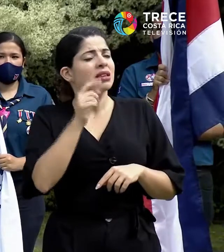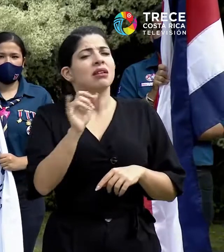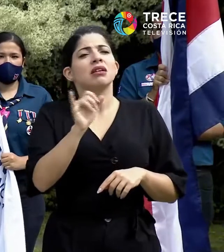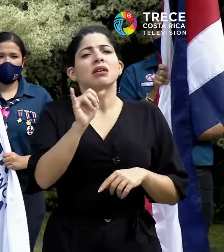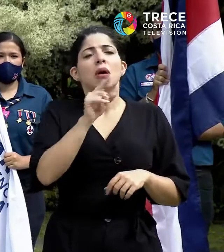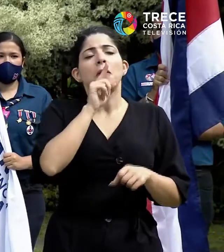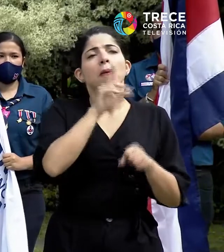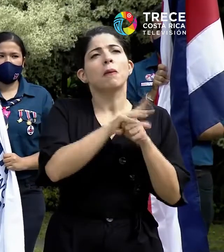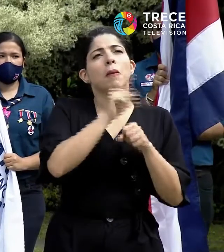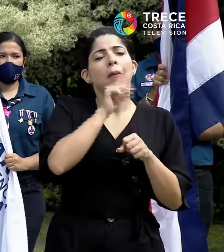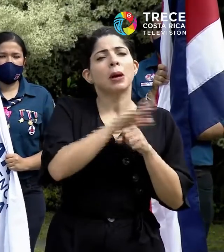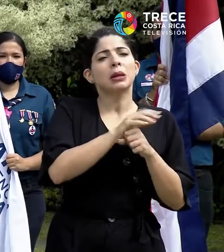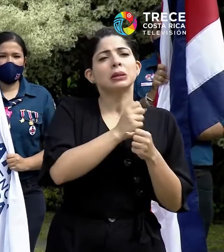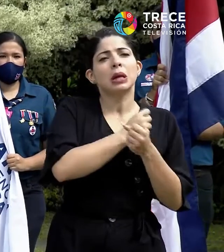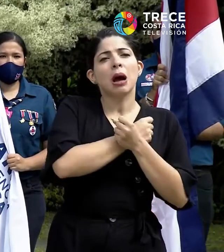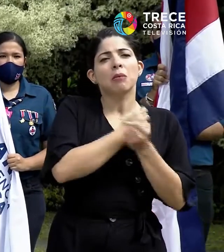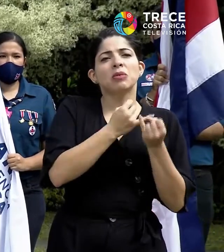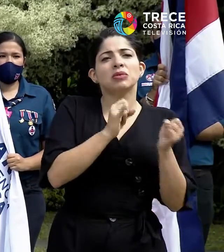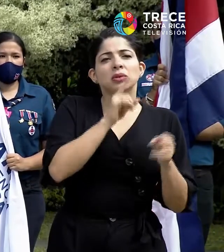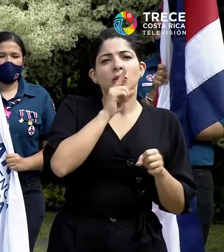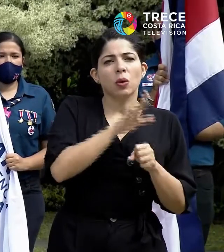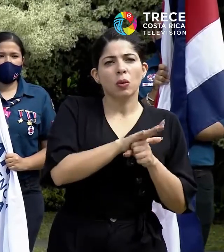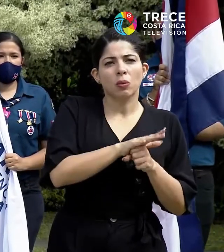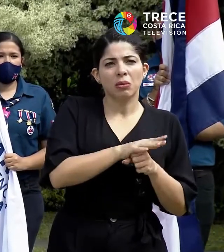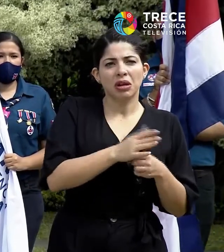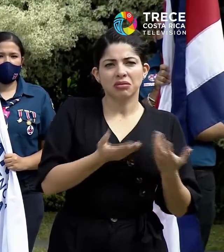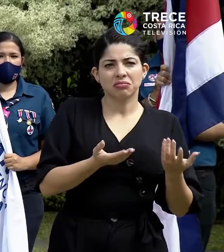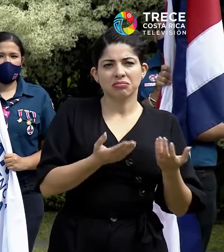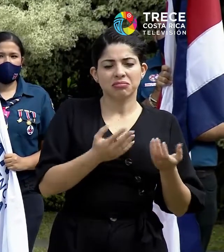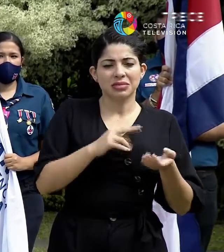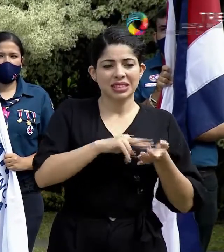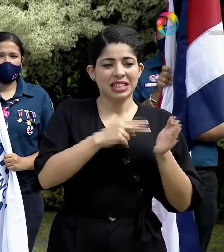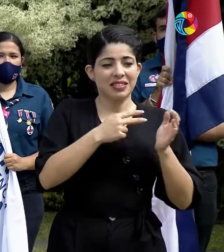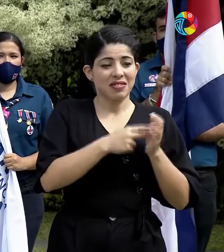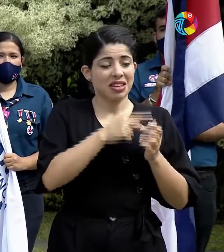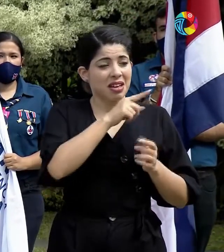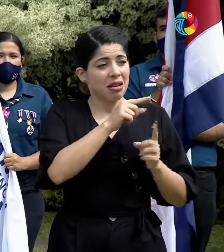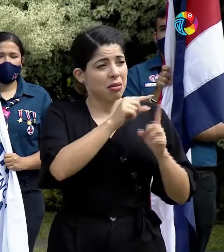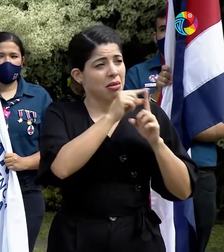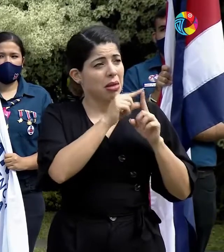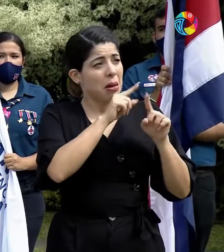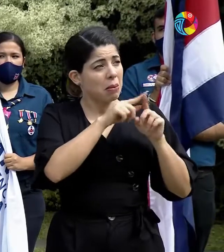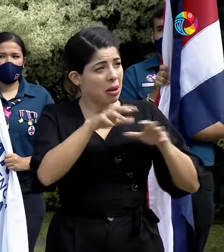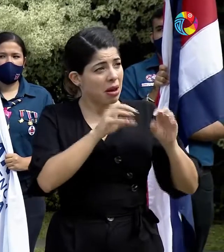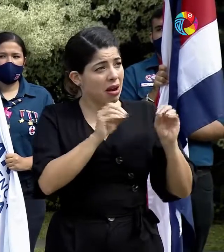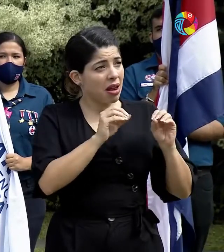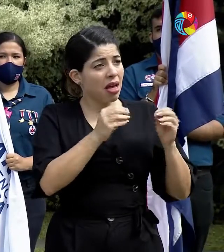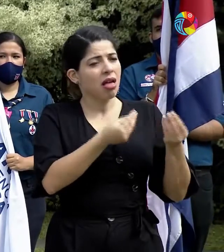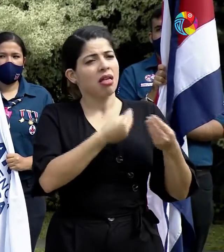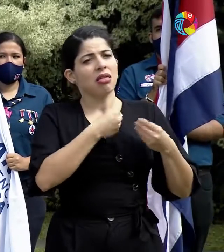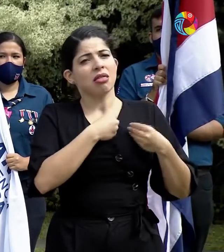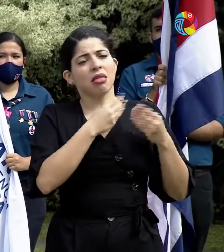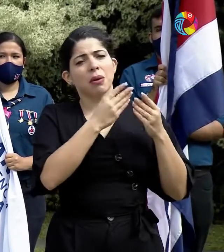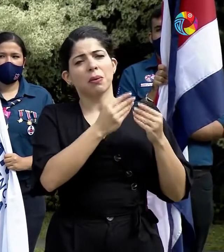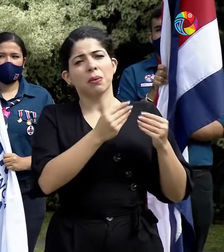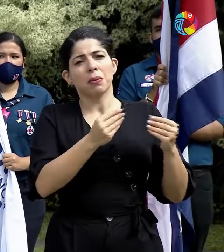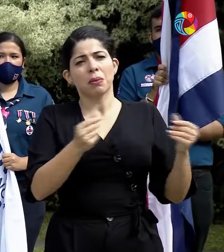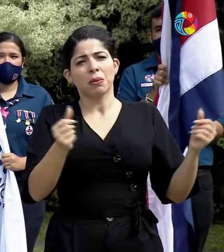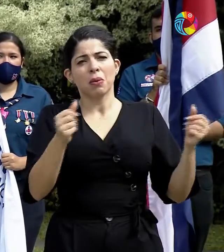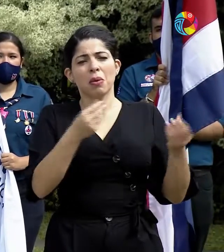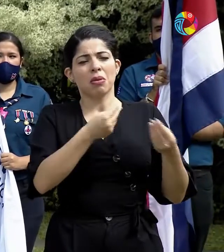no expresadas o no cumplidas. Terminan por generar distancia, dudas, y van rompiendo el